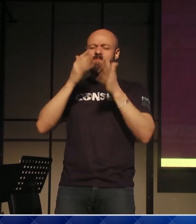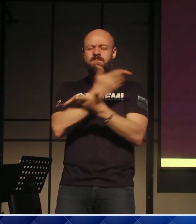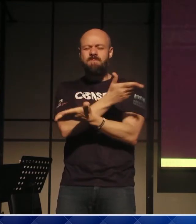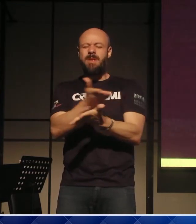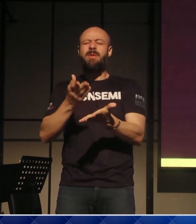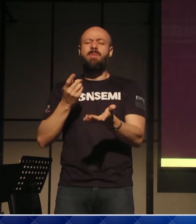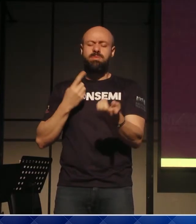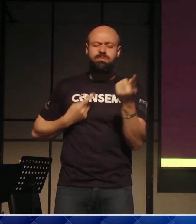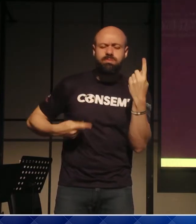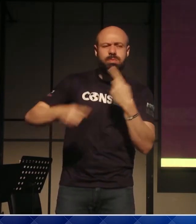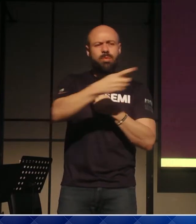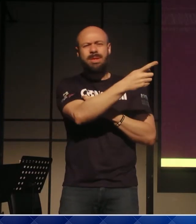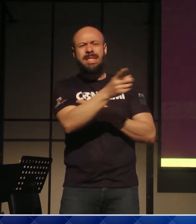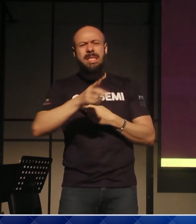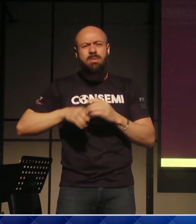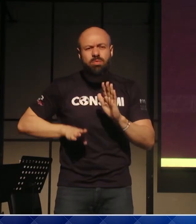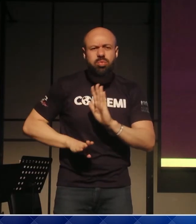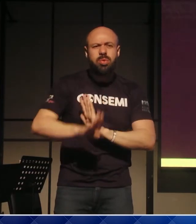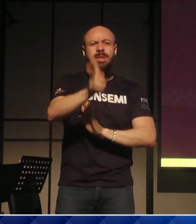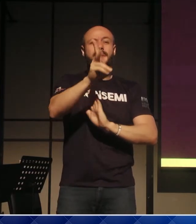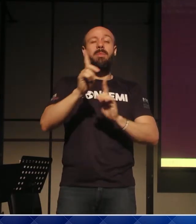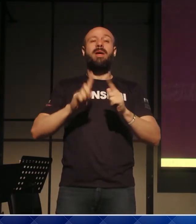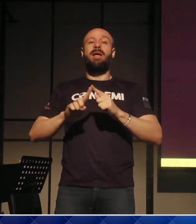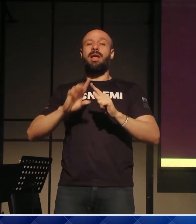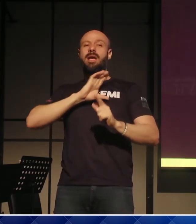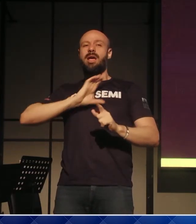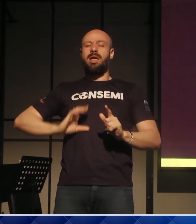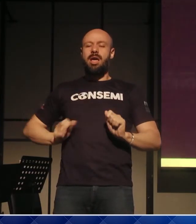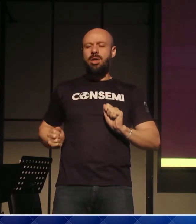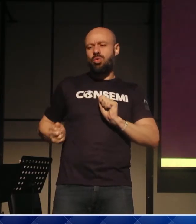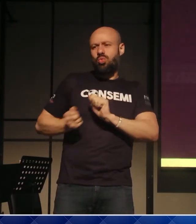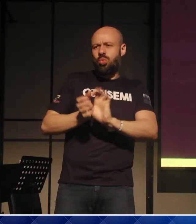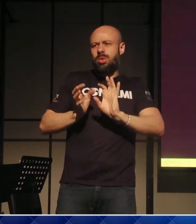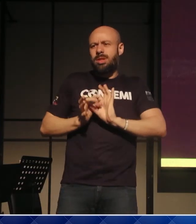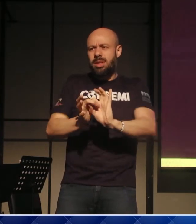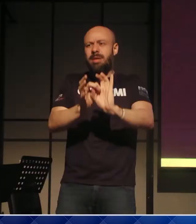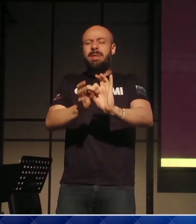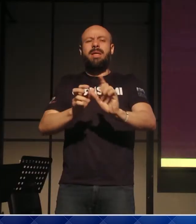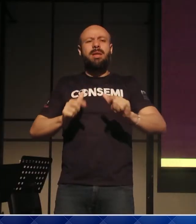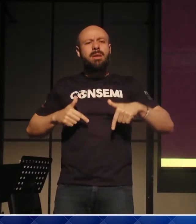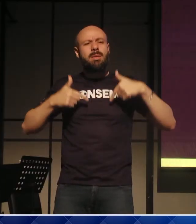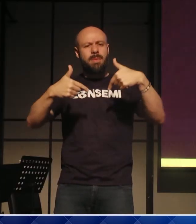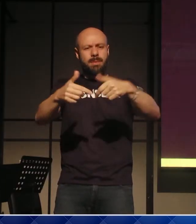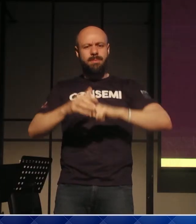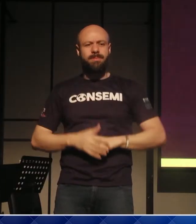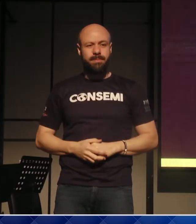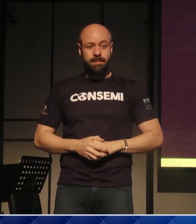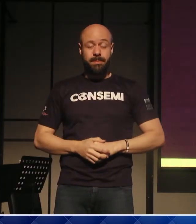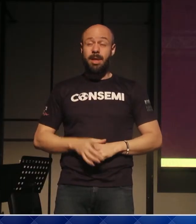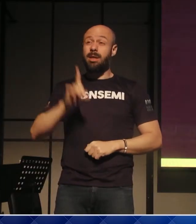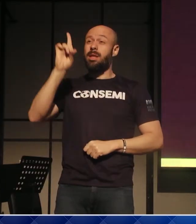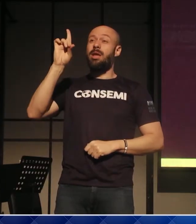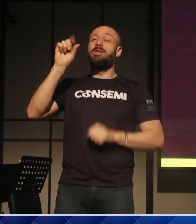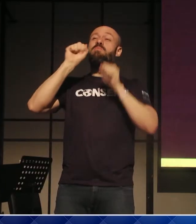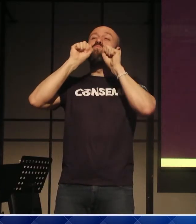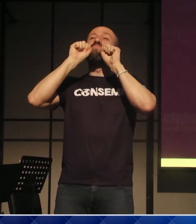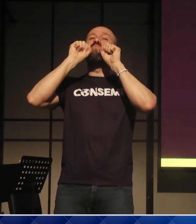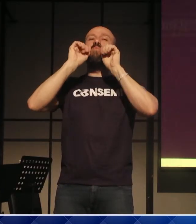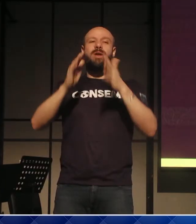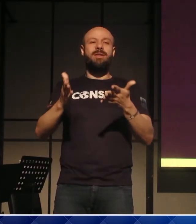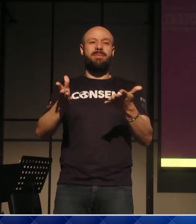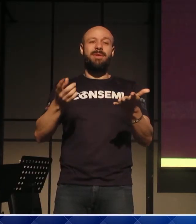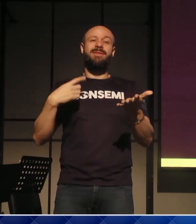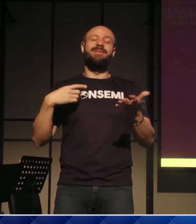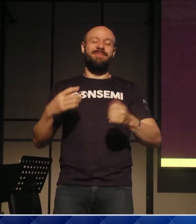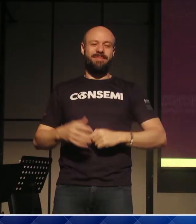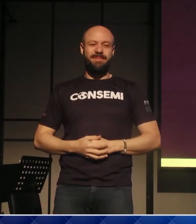essa igreja, porque é a igreja de Cristo. Que juntos a gente possa seguir fazendo o ID do Senhor. Deus os bendiga, como dizemos